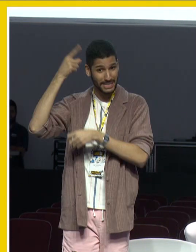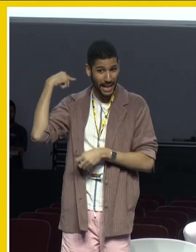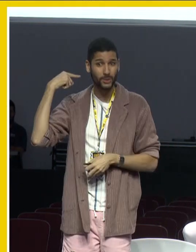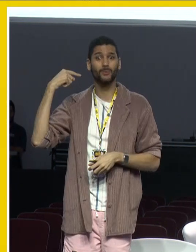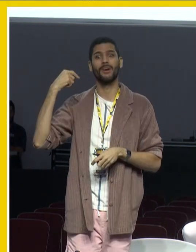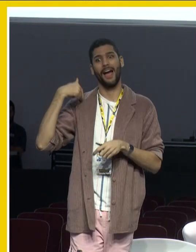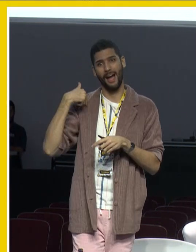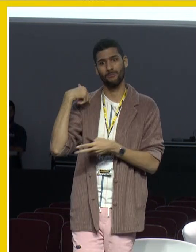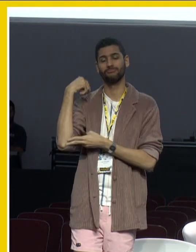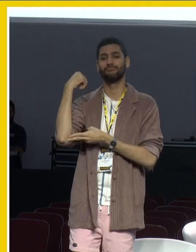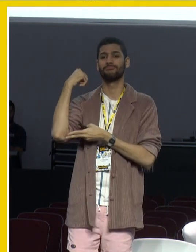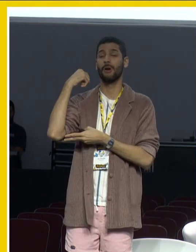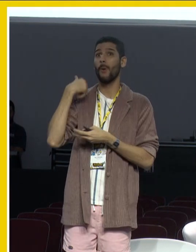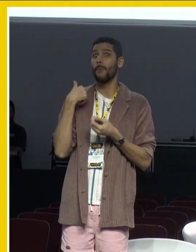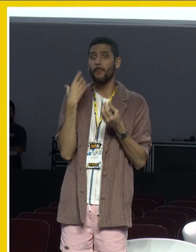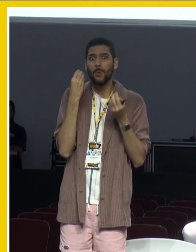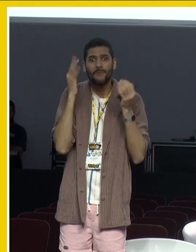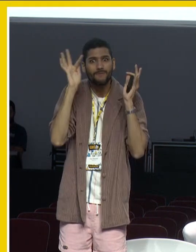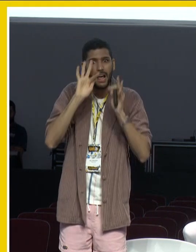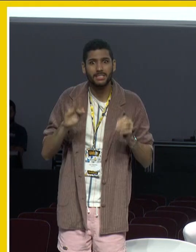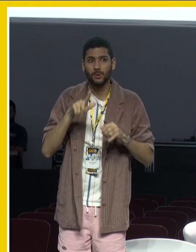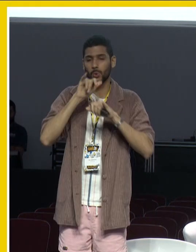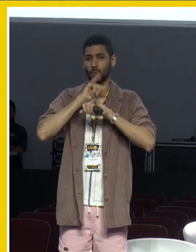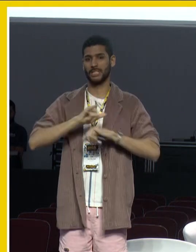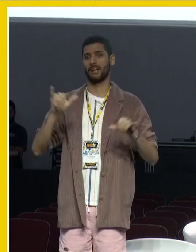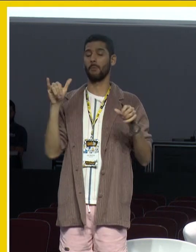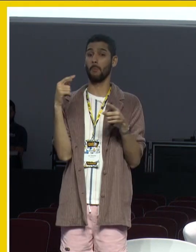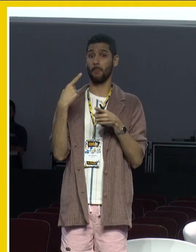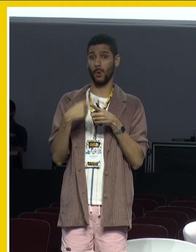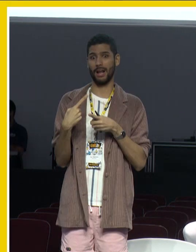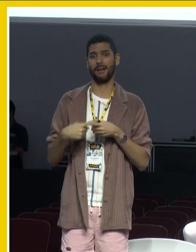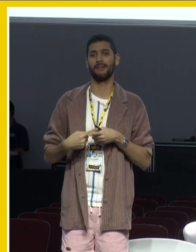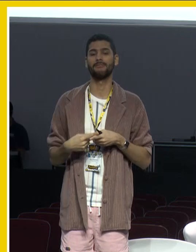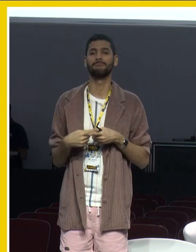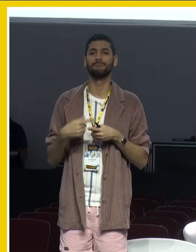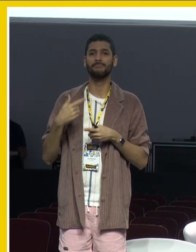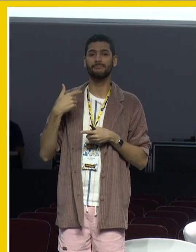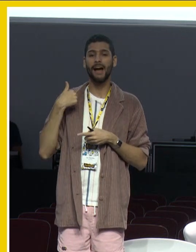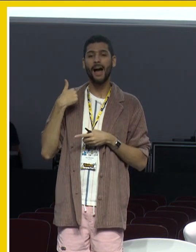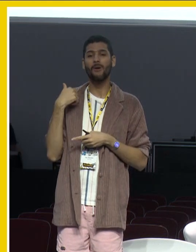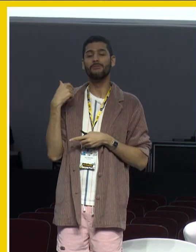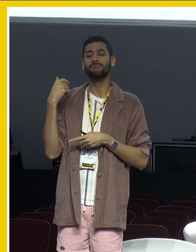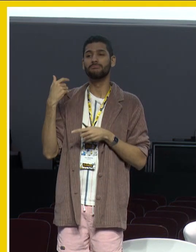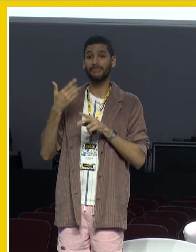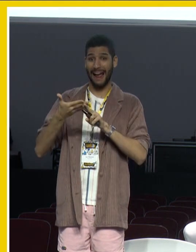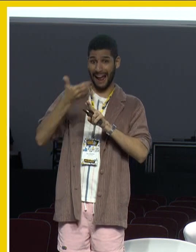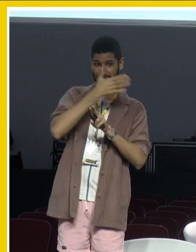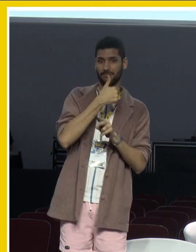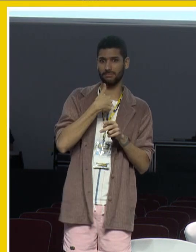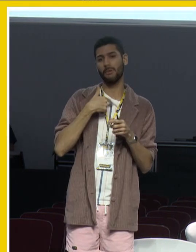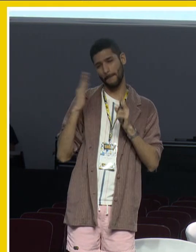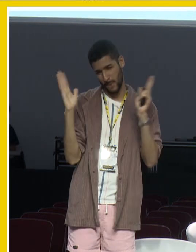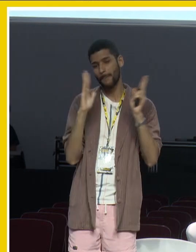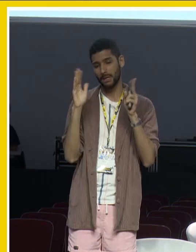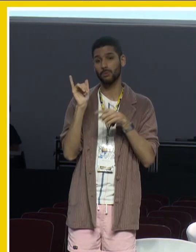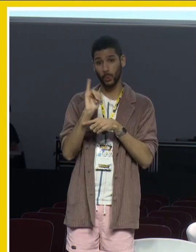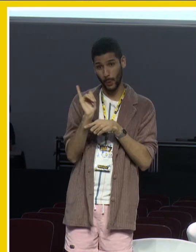o ano passado eu fiquei muito feliz com a divulgação com o resultado